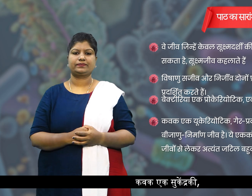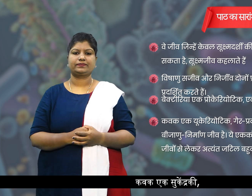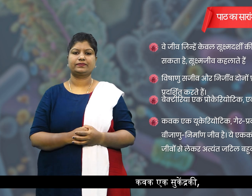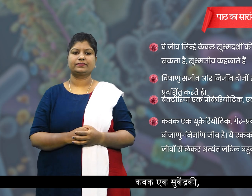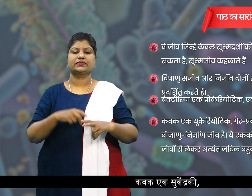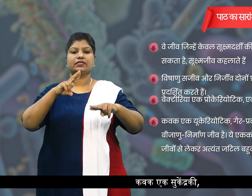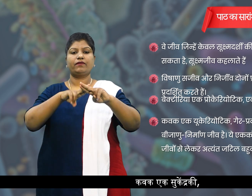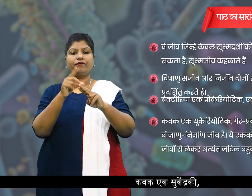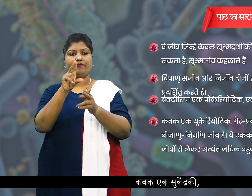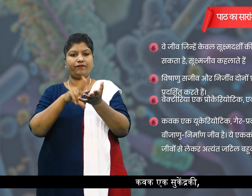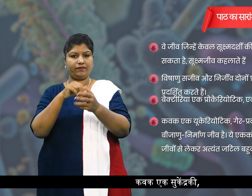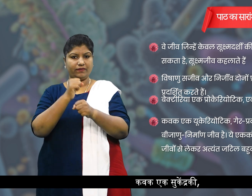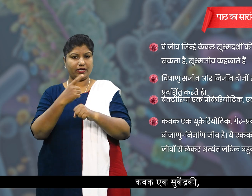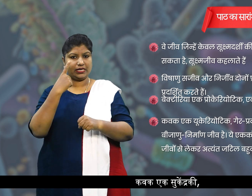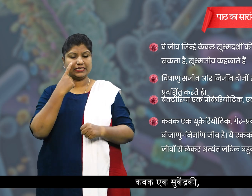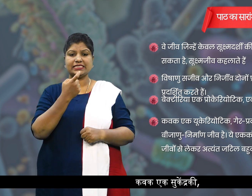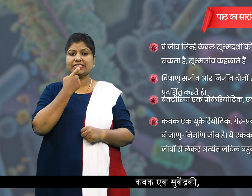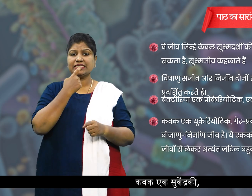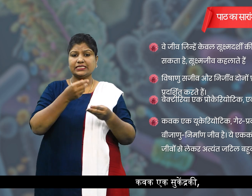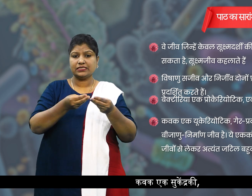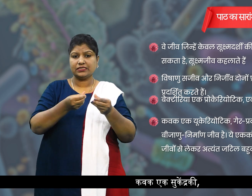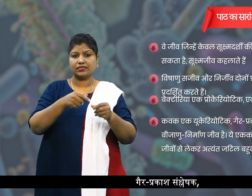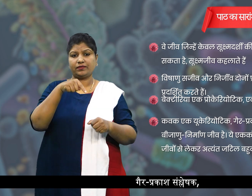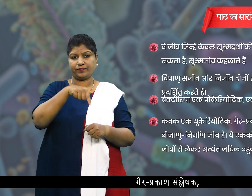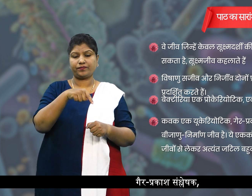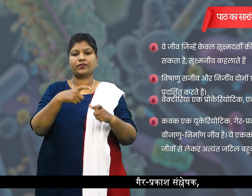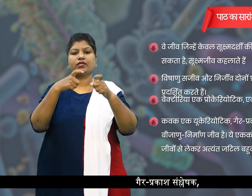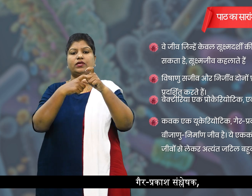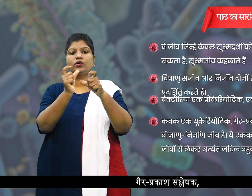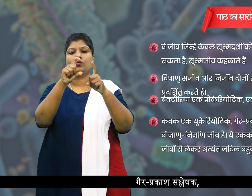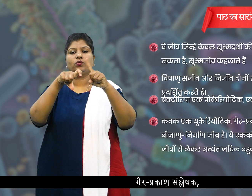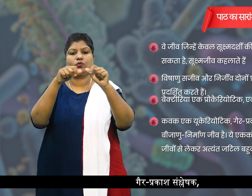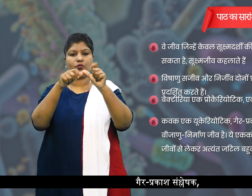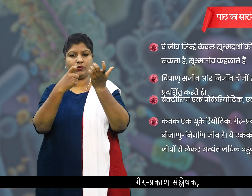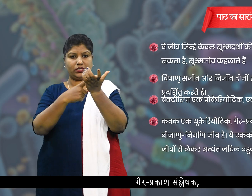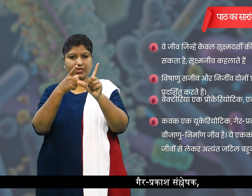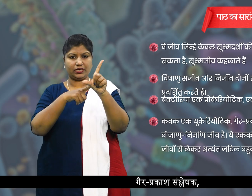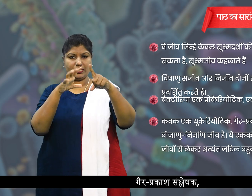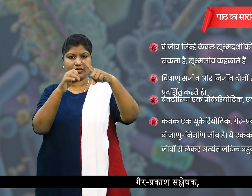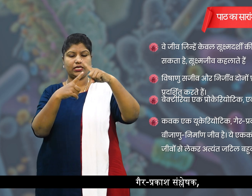कवक एक सुकेंद्रकी गैर प्रकाश संश्लेषक